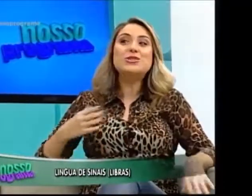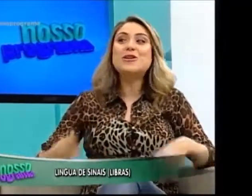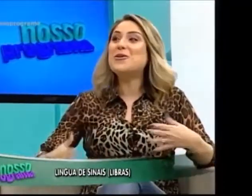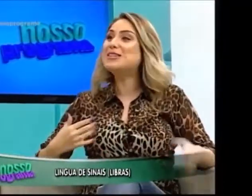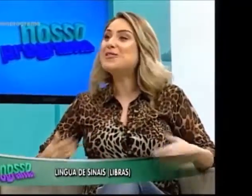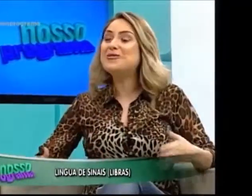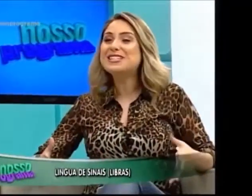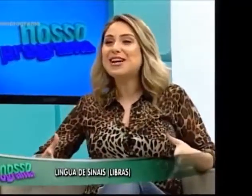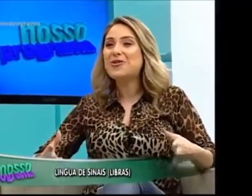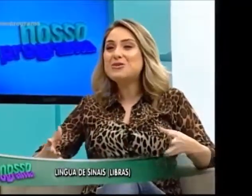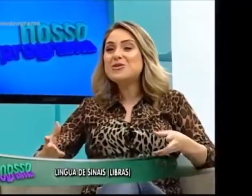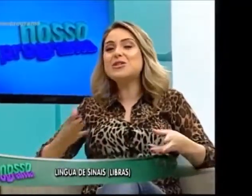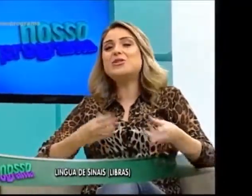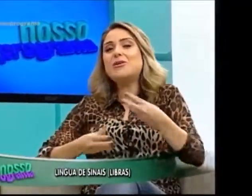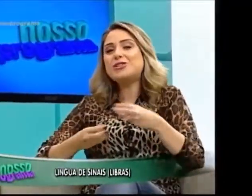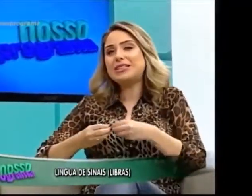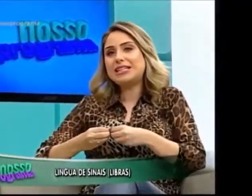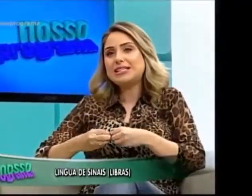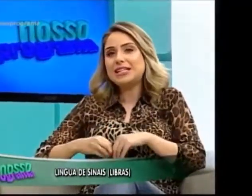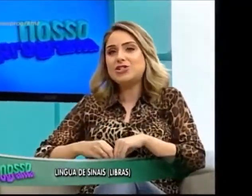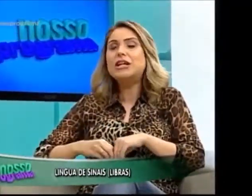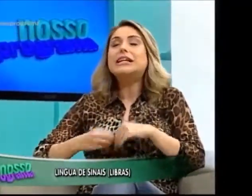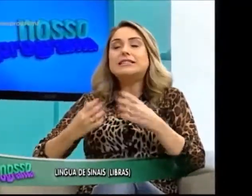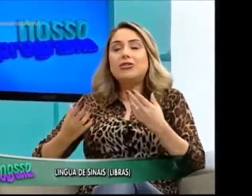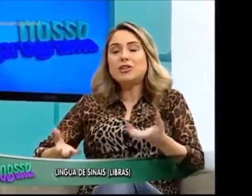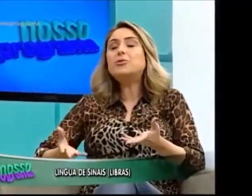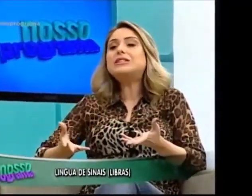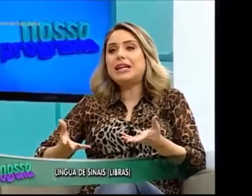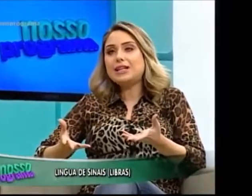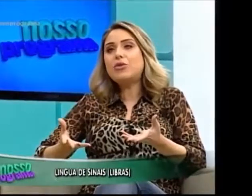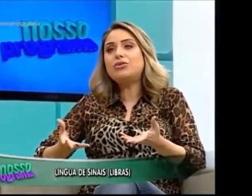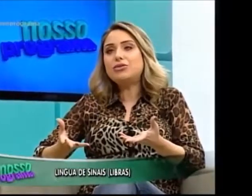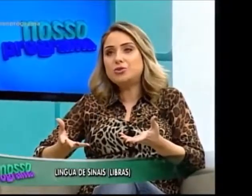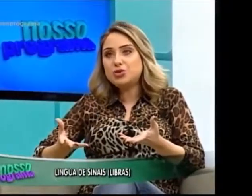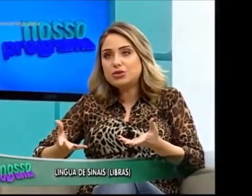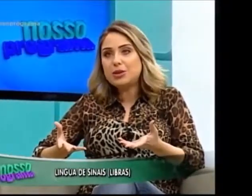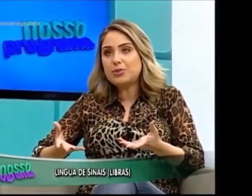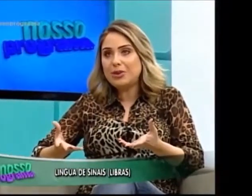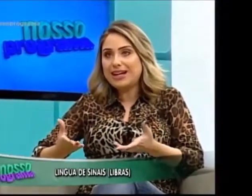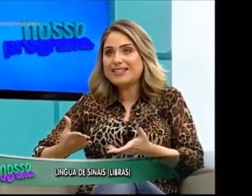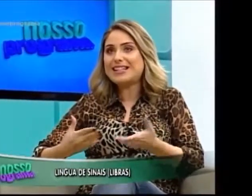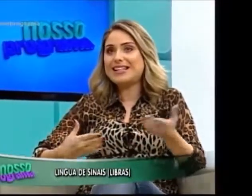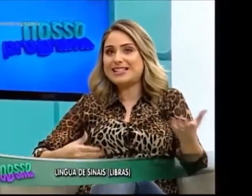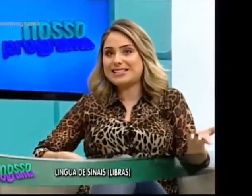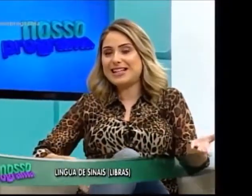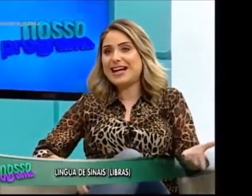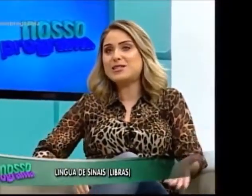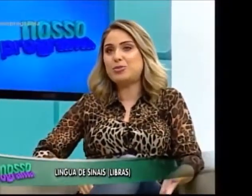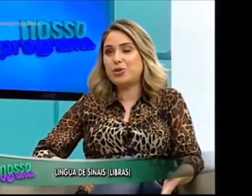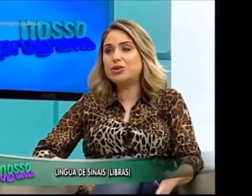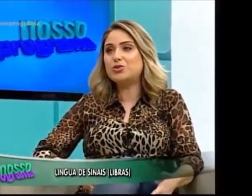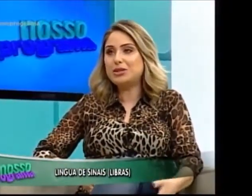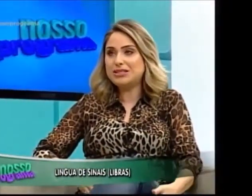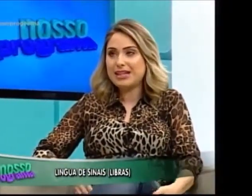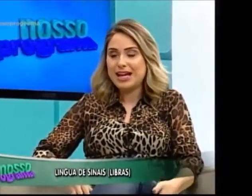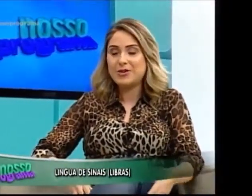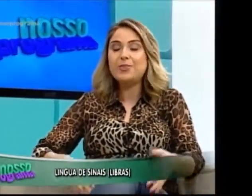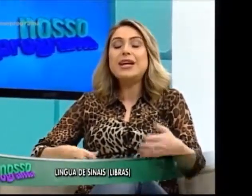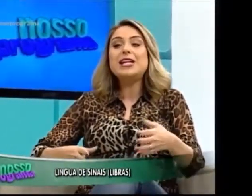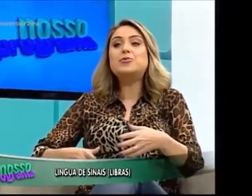ele começa a conversar comigo. E o que eu acho interessante, talvez por ter convivido muito tempo com eles aqui na Igreja da Graça, por conta do ministério, e por